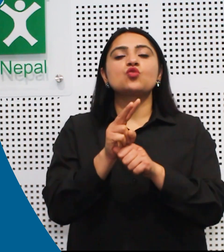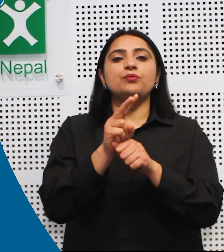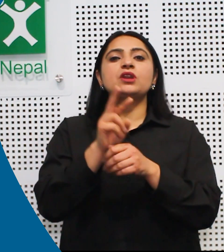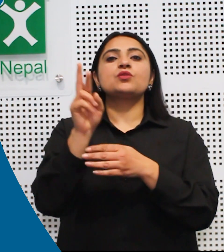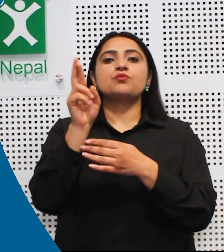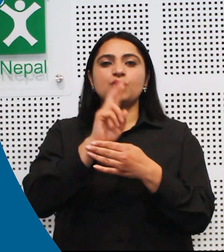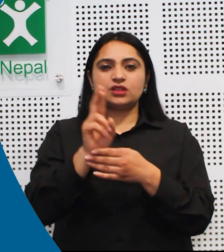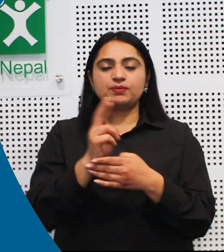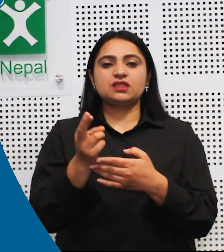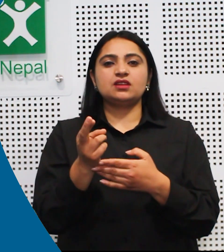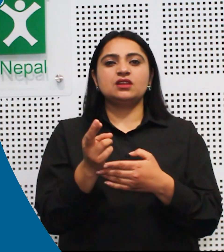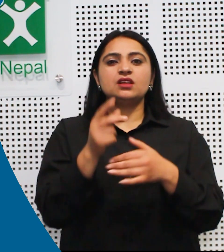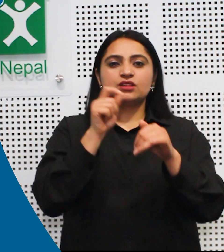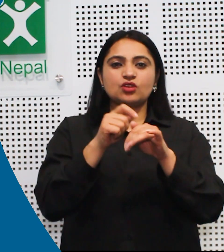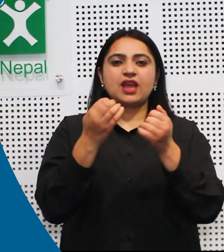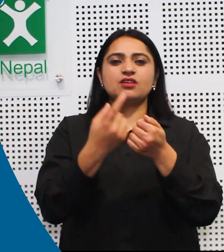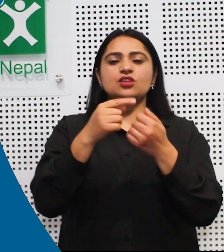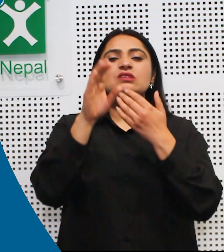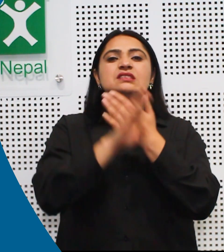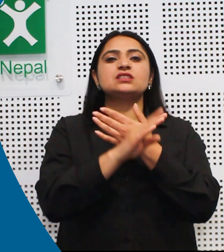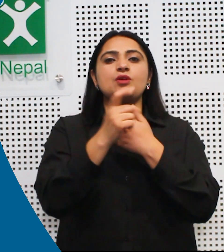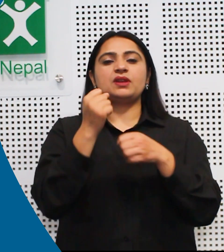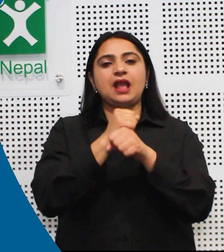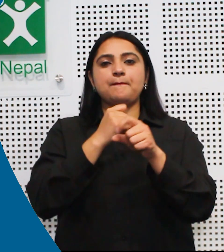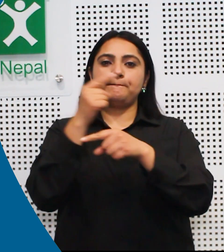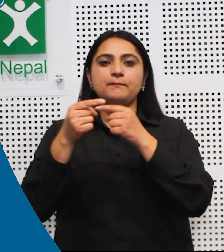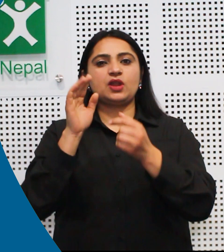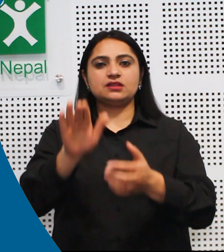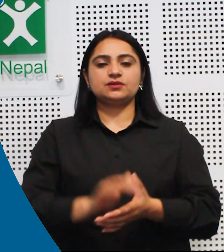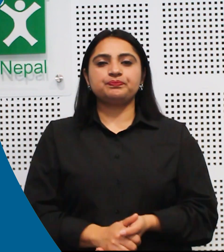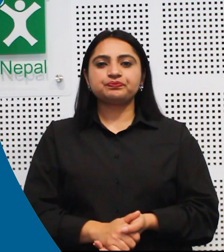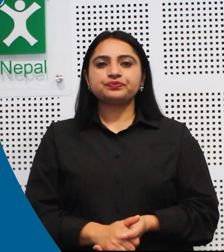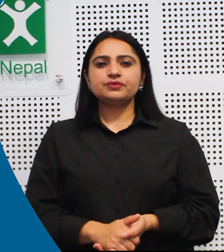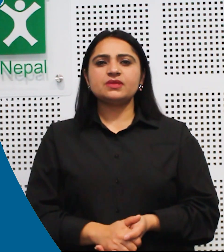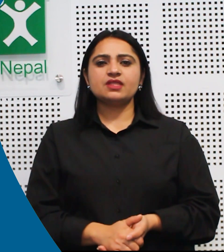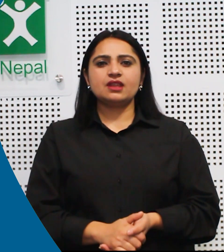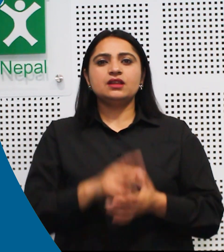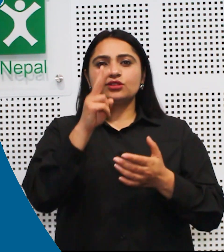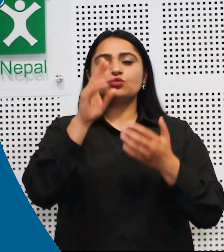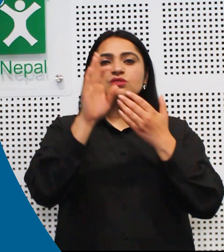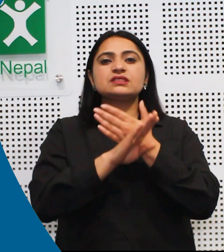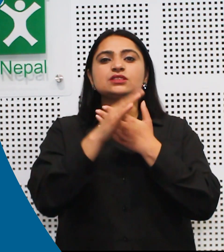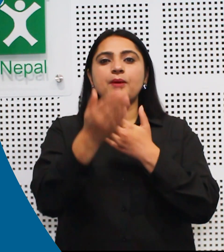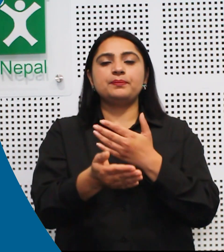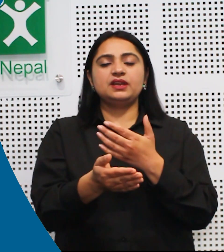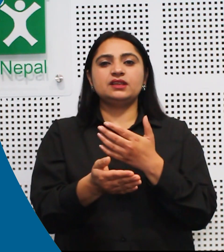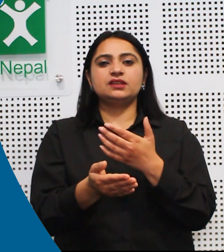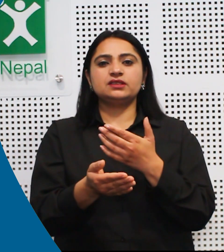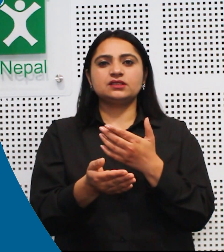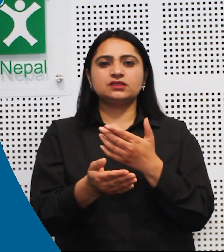एकीकृत भनौँ न प्रतिवेदन तयार गर्ने चाहिँ एउटा सिस्टमको लागि चाहिँ काम भइरहेको छ हैन। त्यो आएपछि चाहिँ अब त्यो सिस्टमले चाहिँ भनौँ न इन